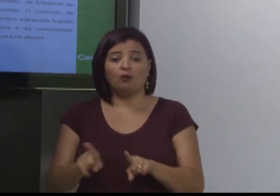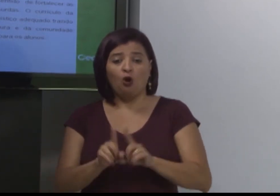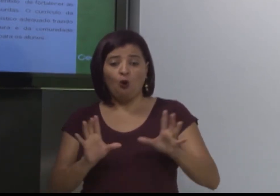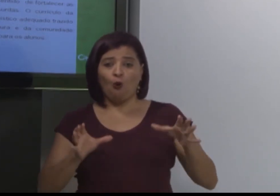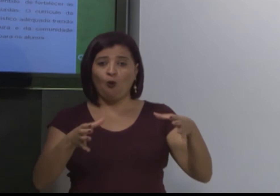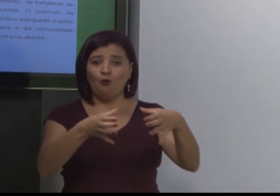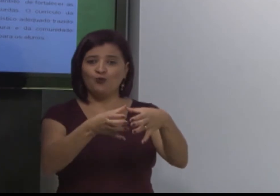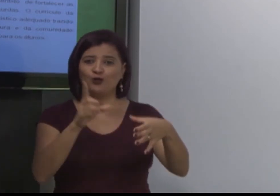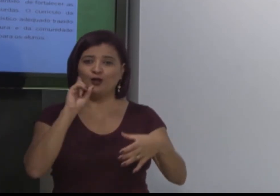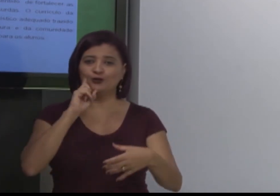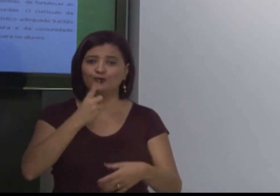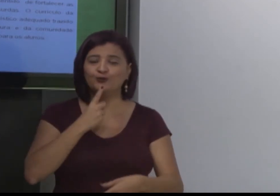A comunidade surda.